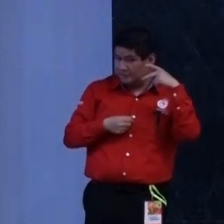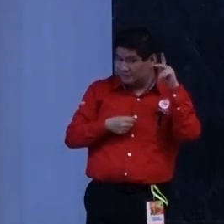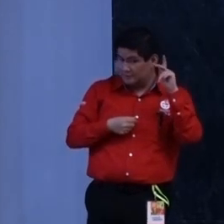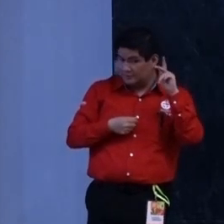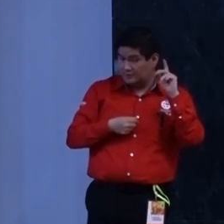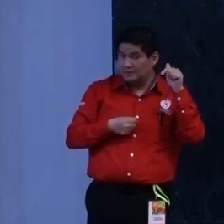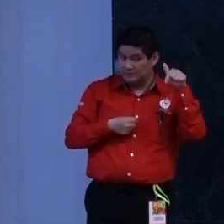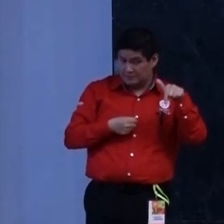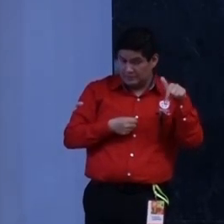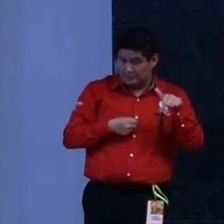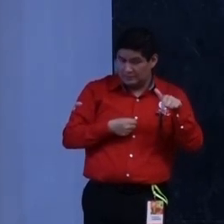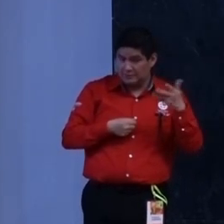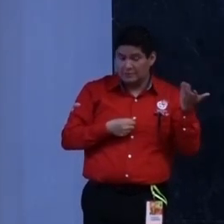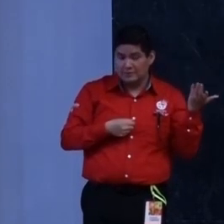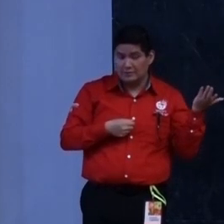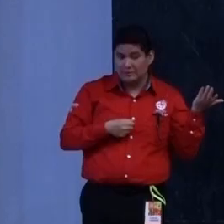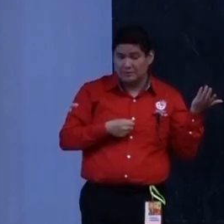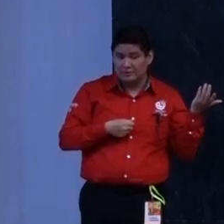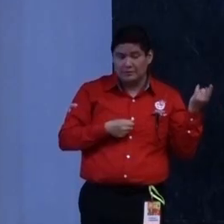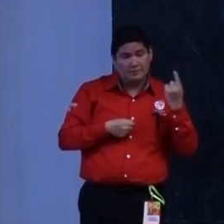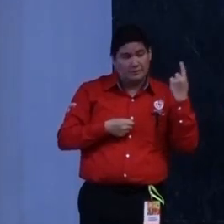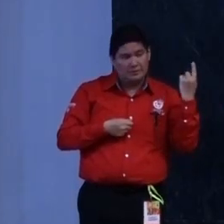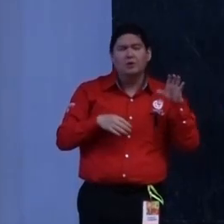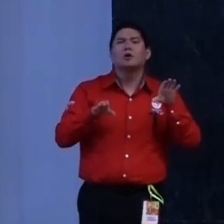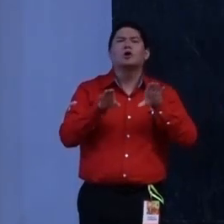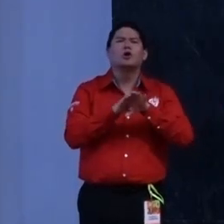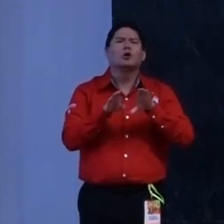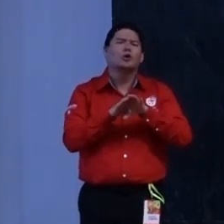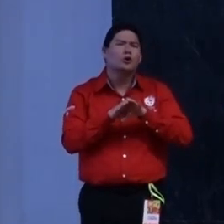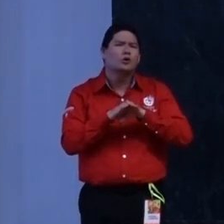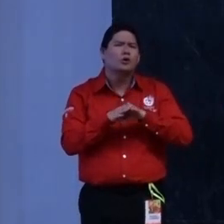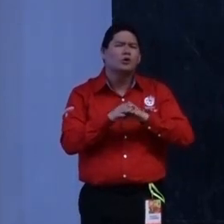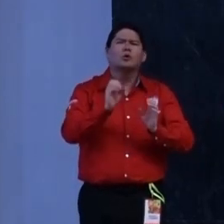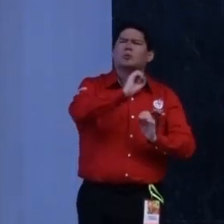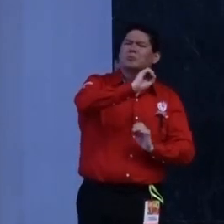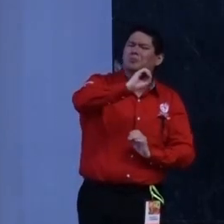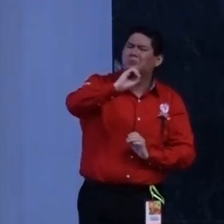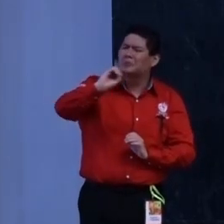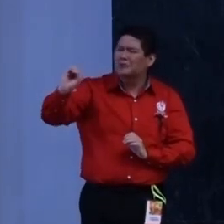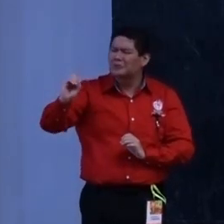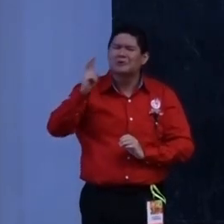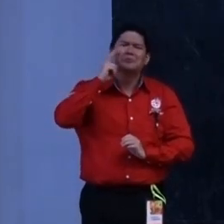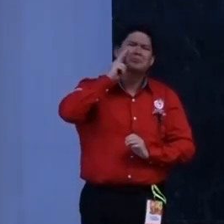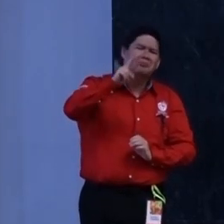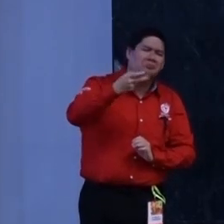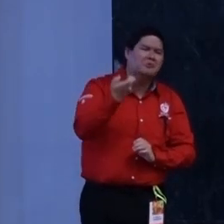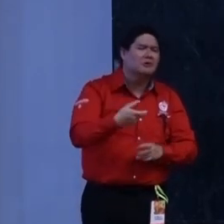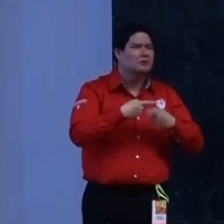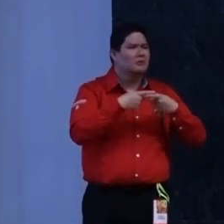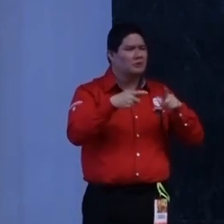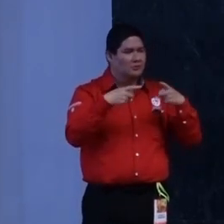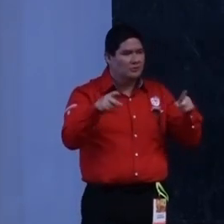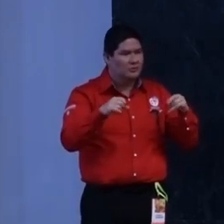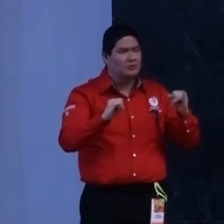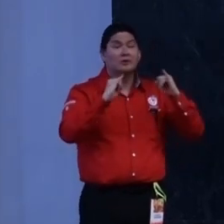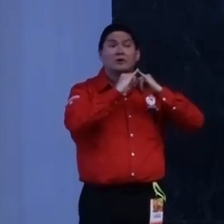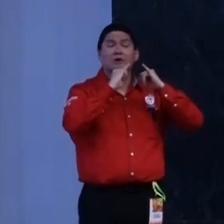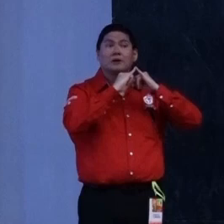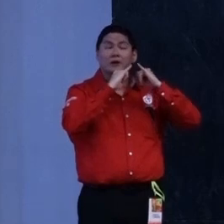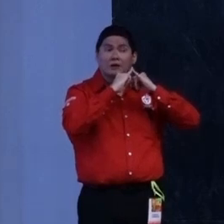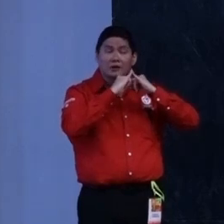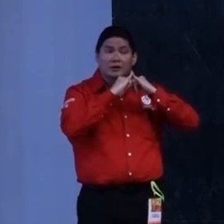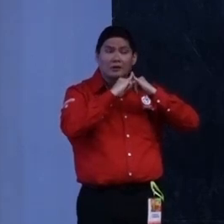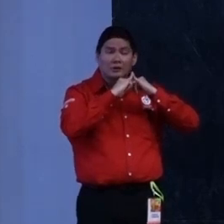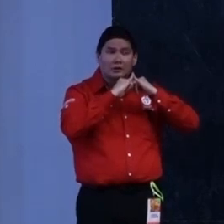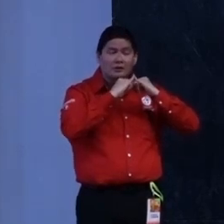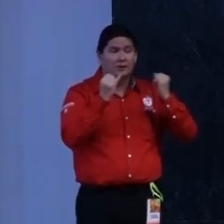aquí el punto es que cómo gestionamos estas diferencias en las instituciones educativas.